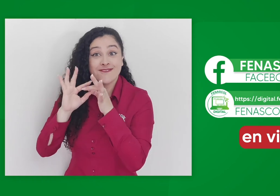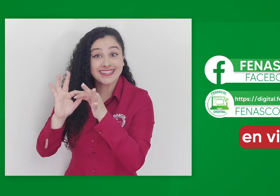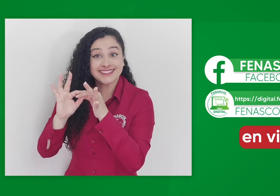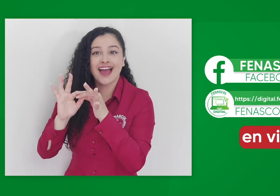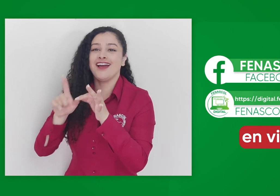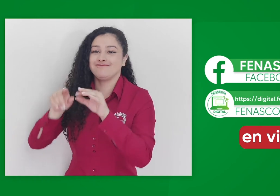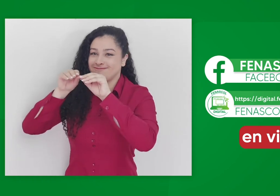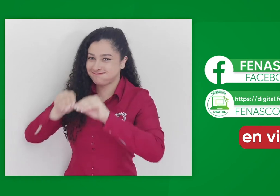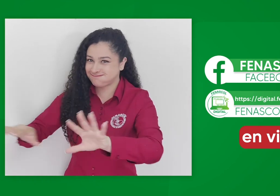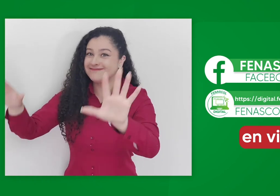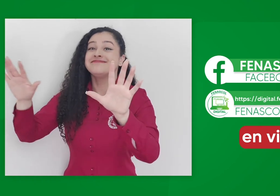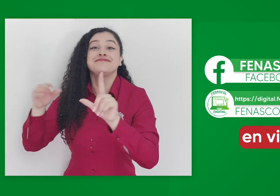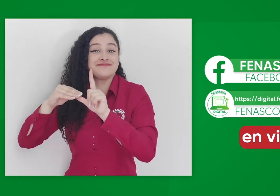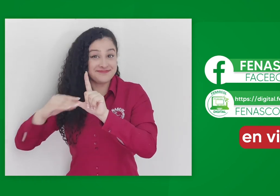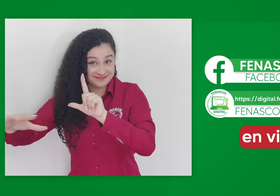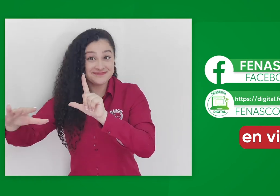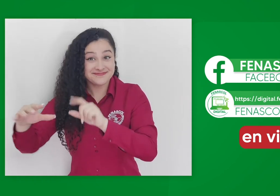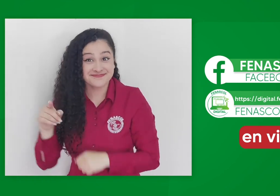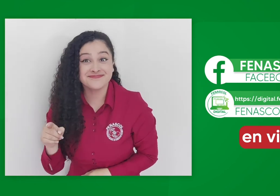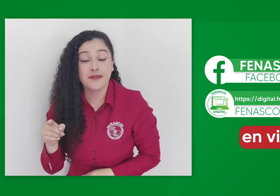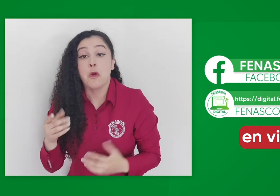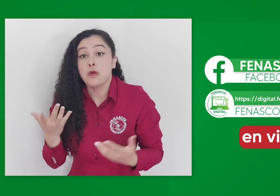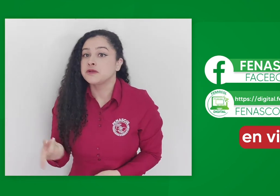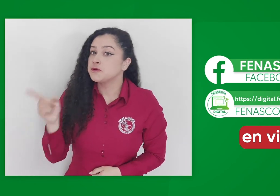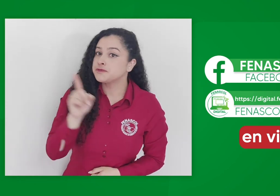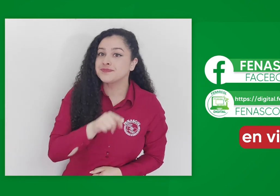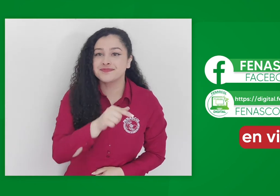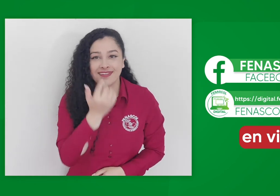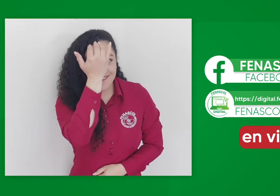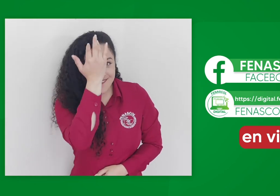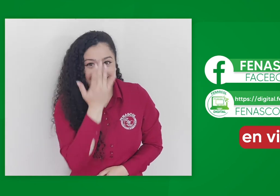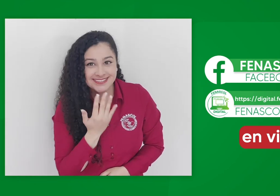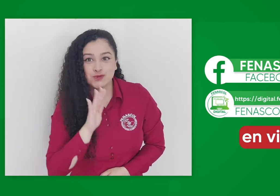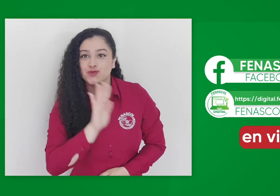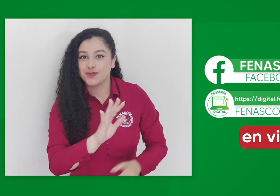envío de frenas con digital oa través del facebook de feng score